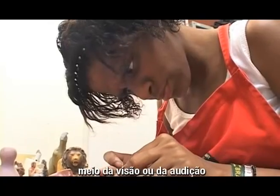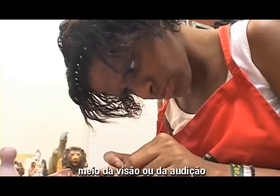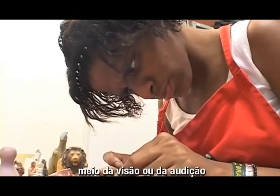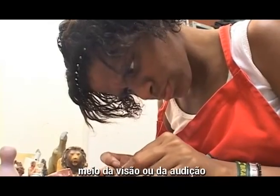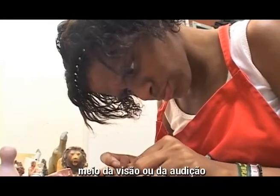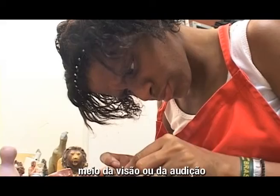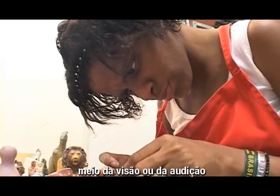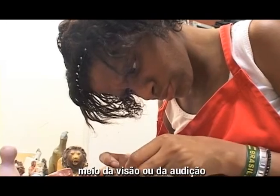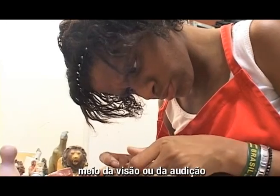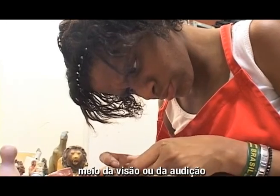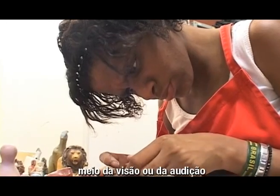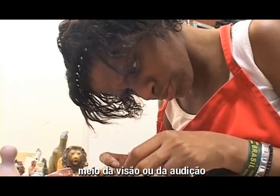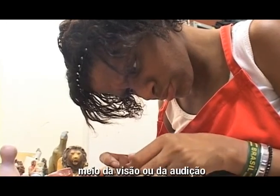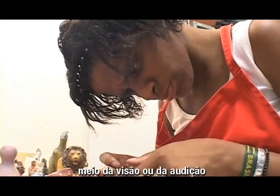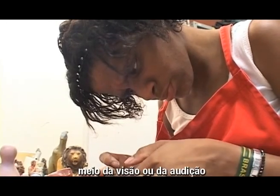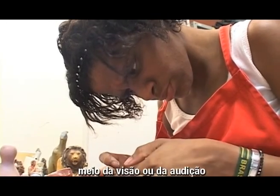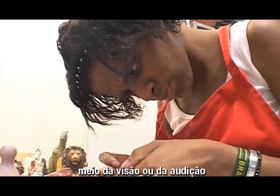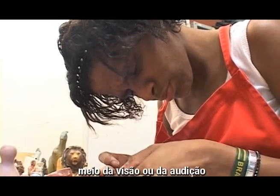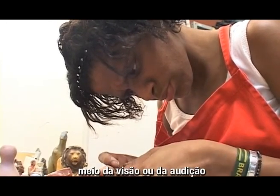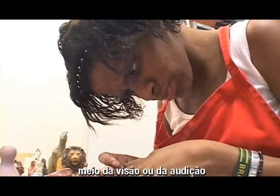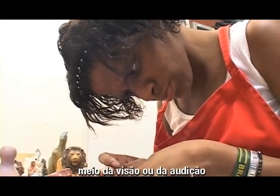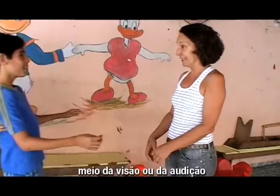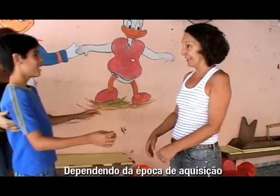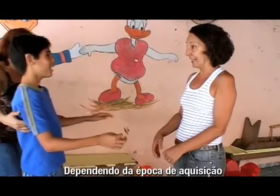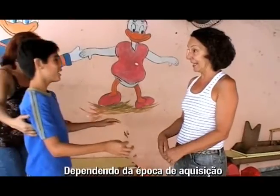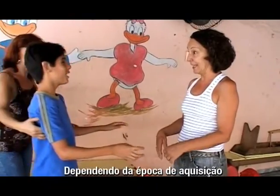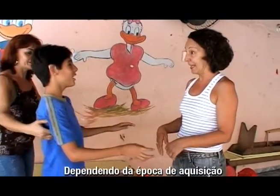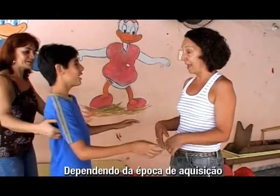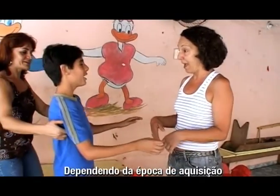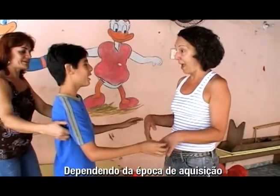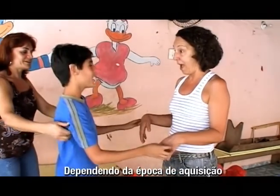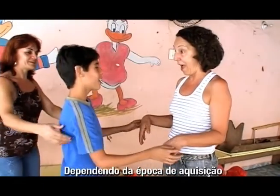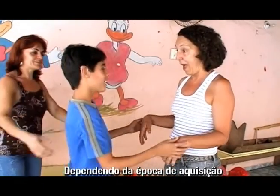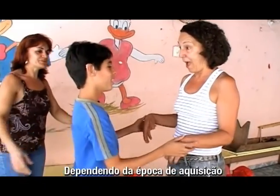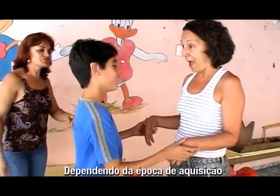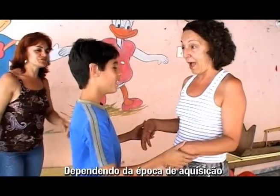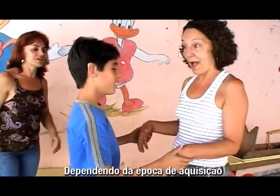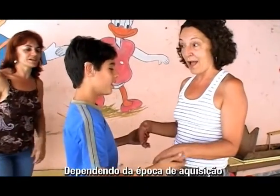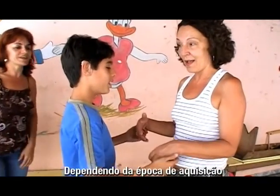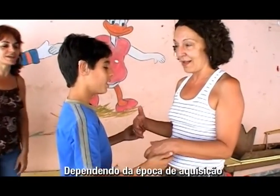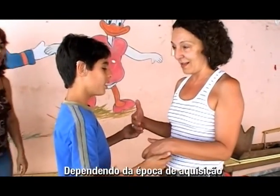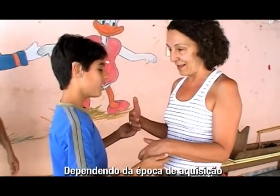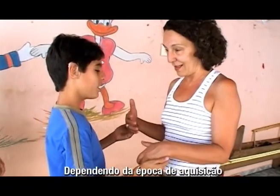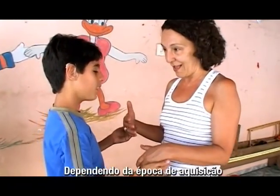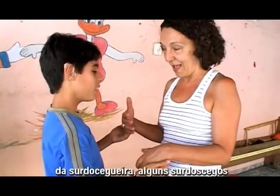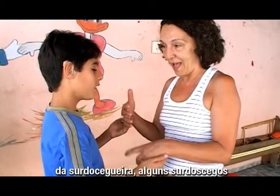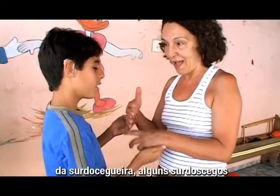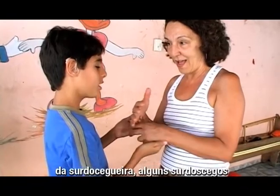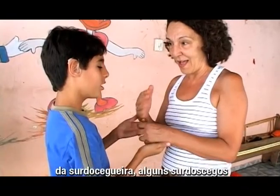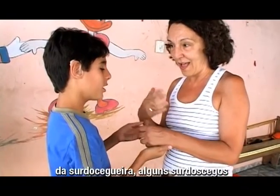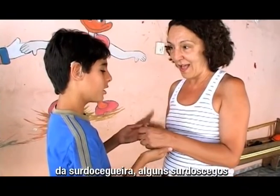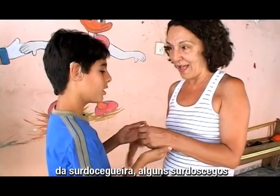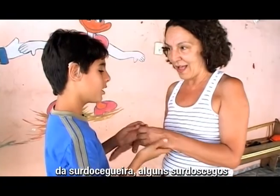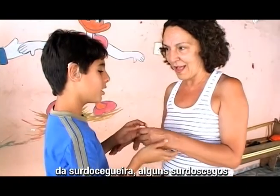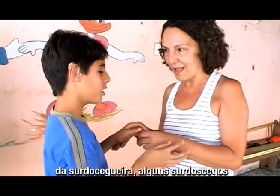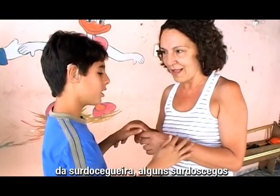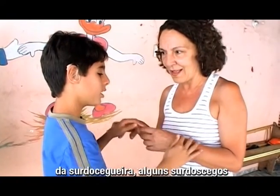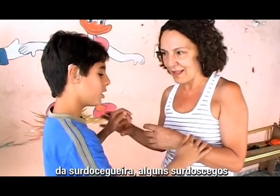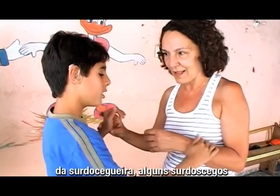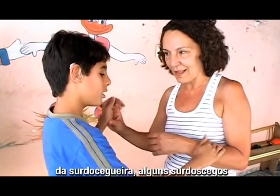por meio da visão ou da audição. Dependendo da época de aquisição da